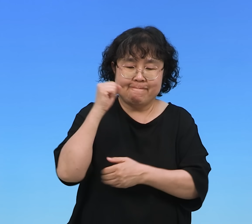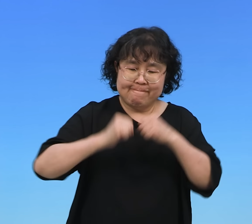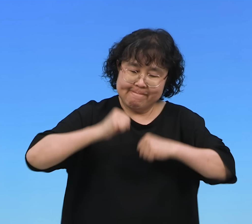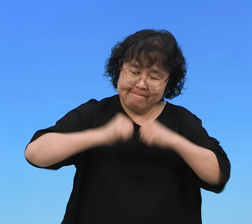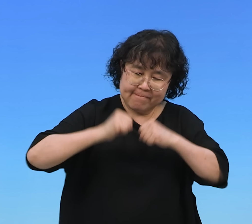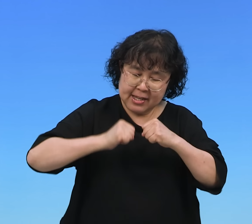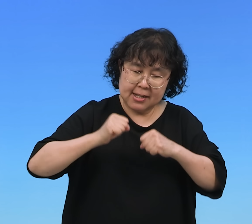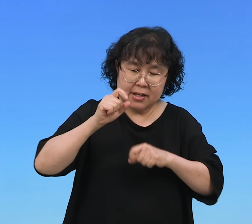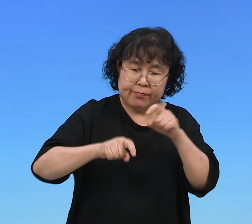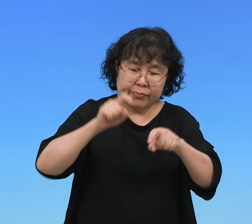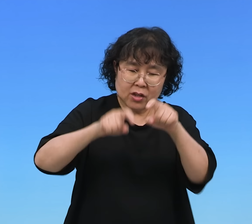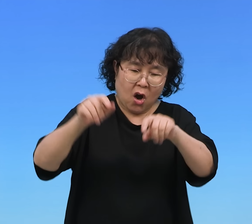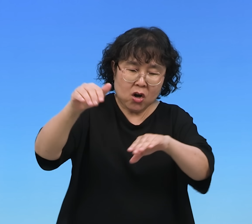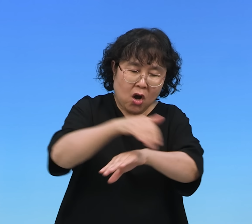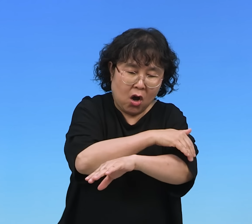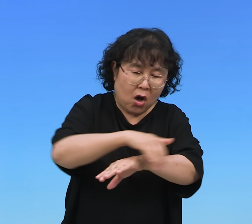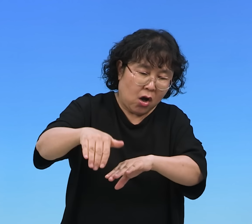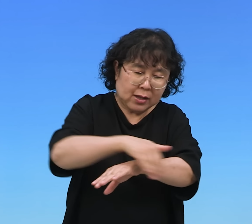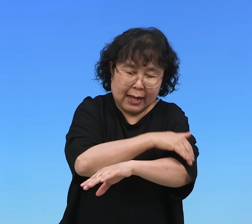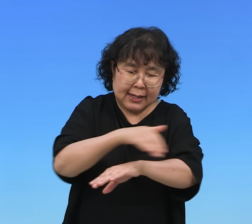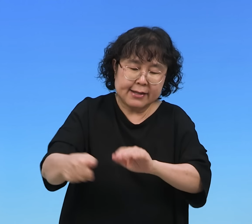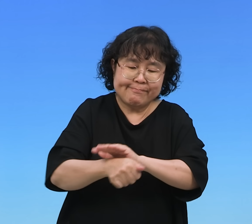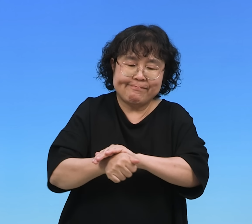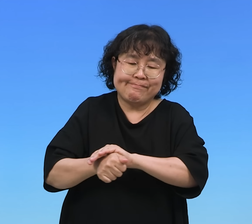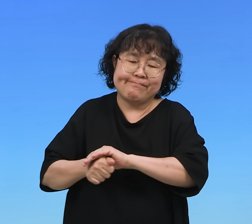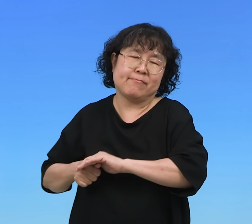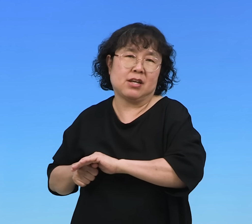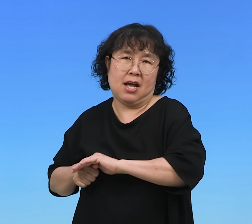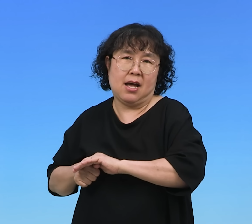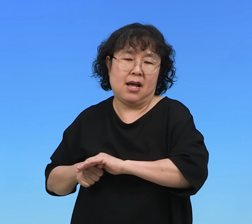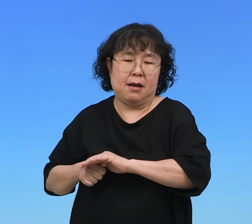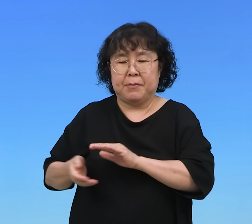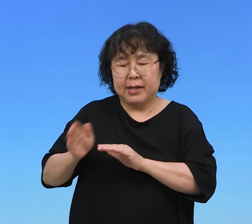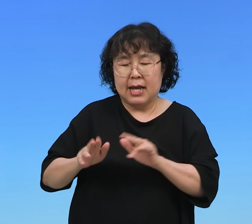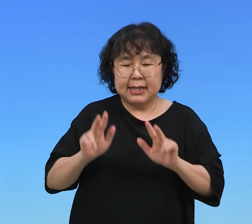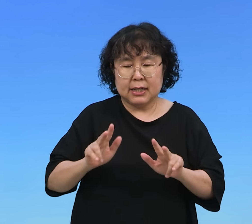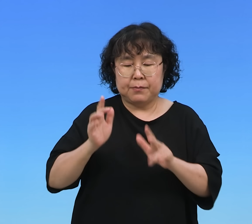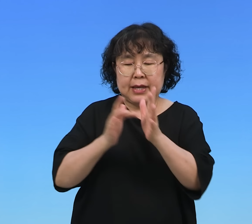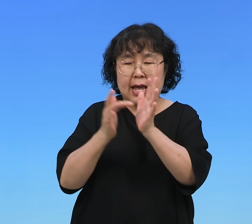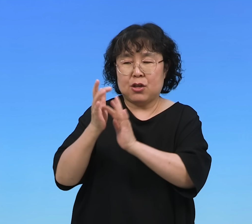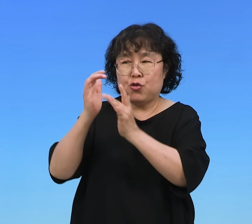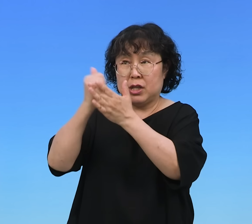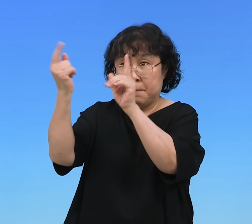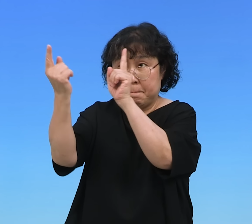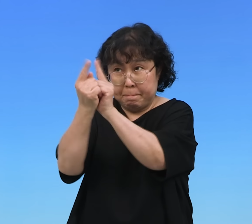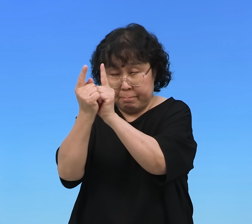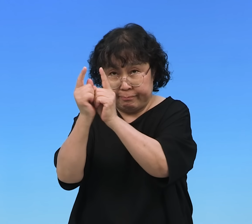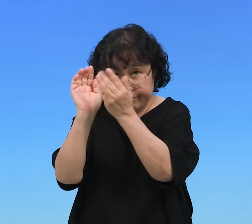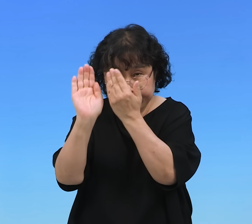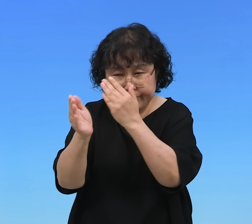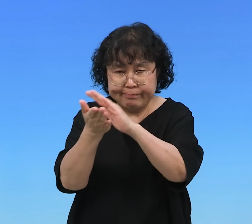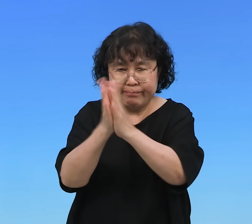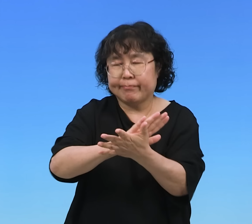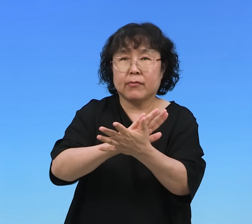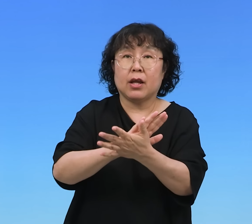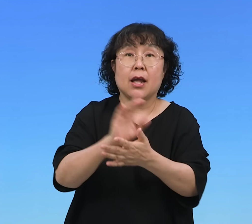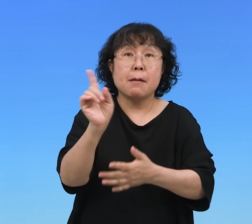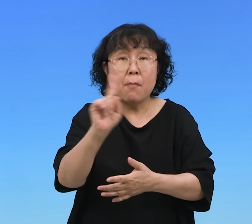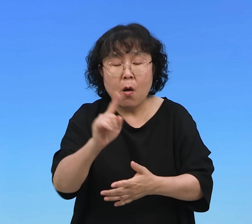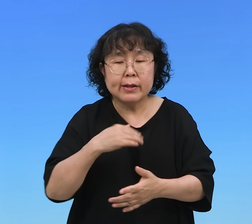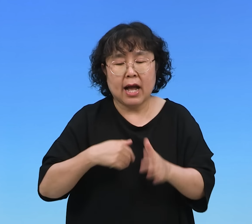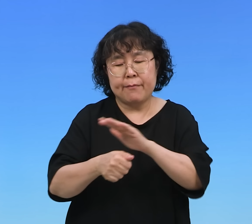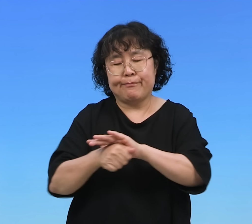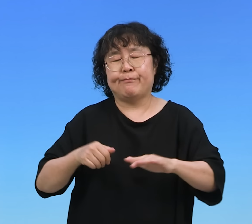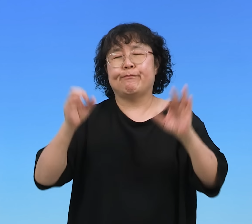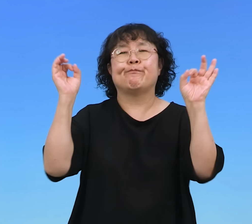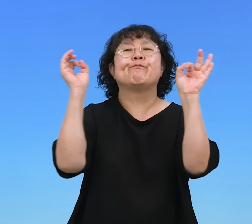예수님을 인격적으로 만난 이후로 없어진 게 그거예요. 이제 저에게 열등감 없습니다. 교회 개척을 처음 하던 몇 명